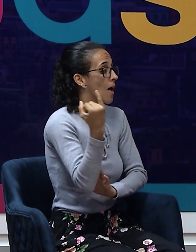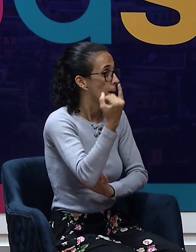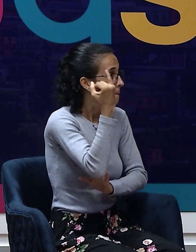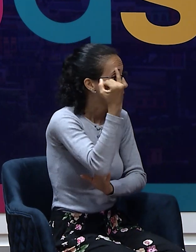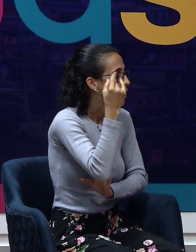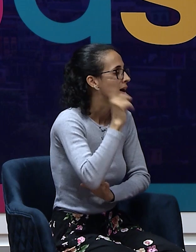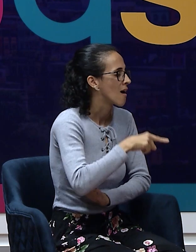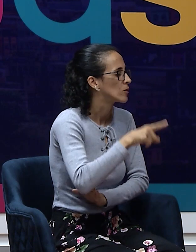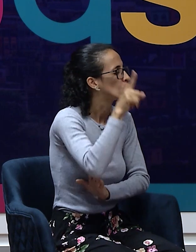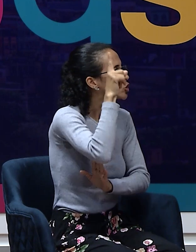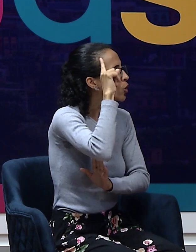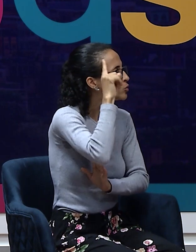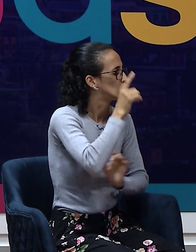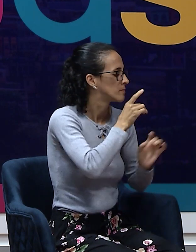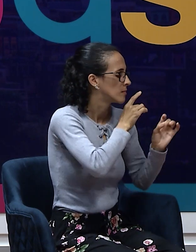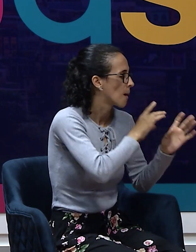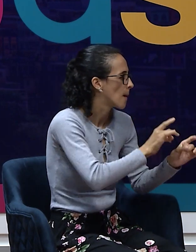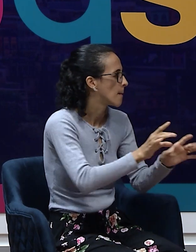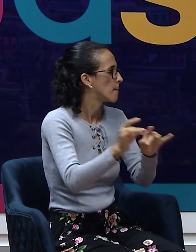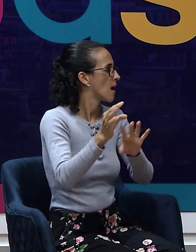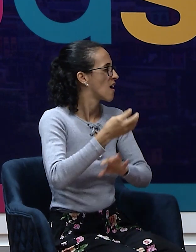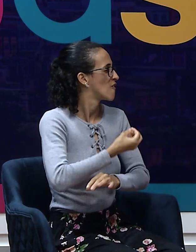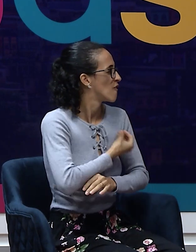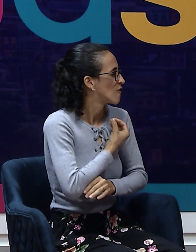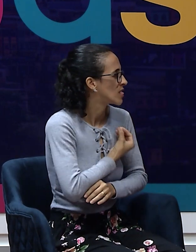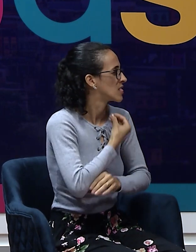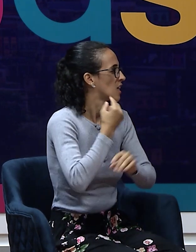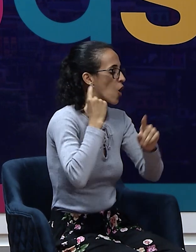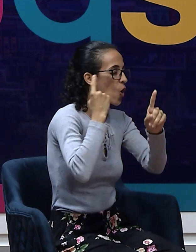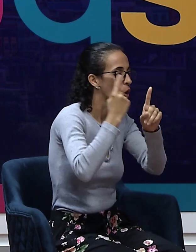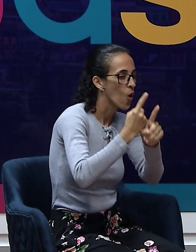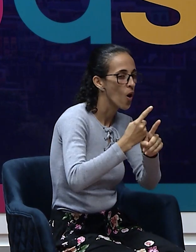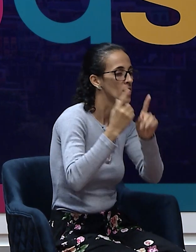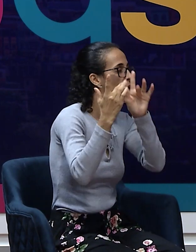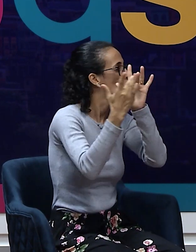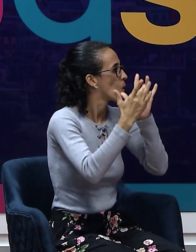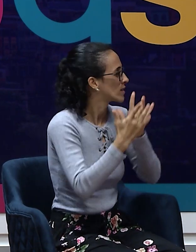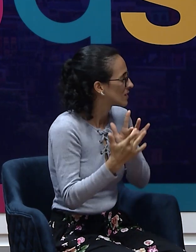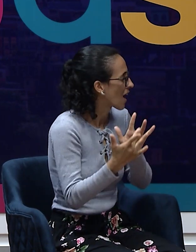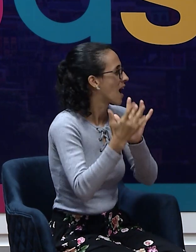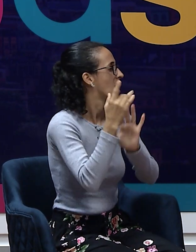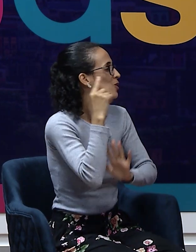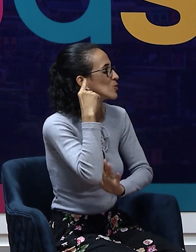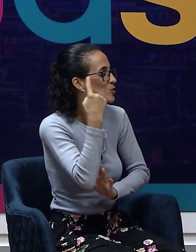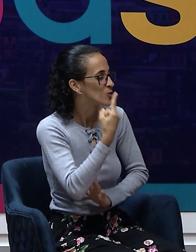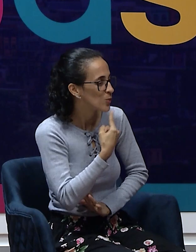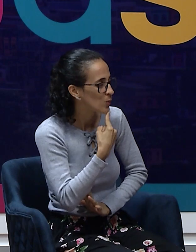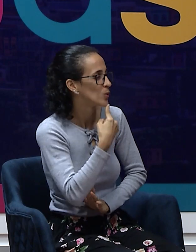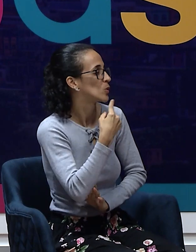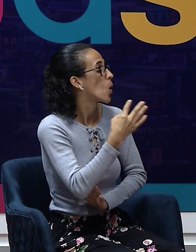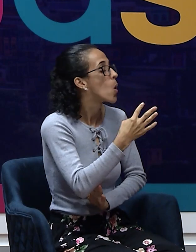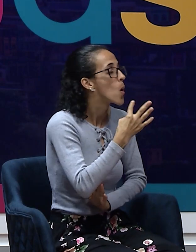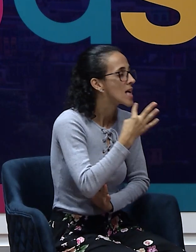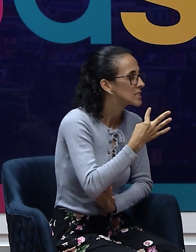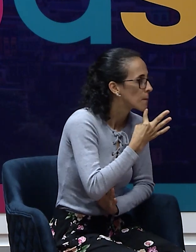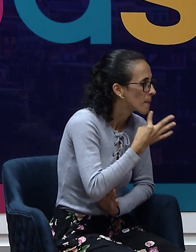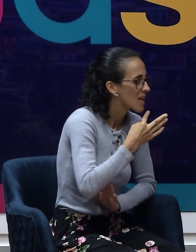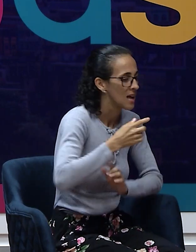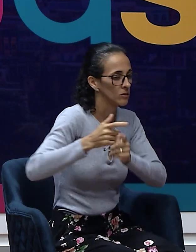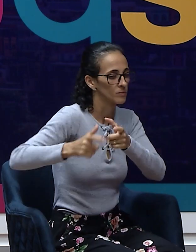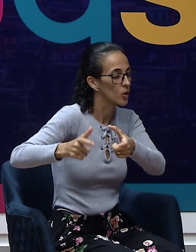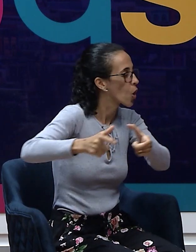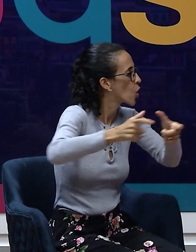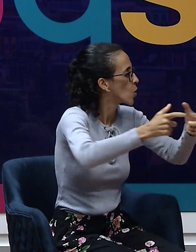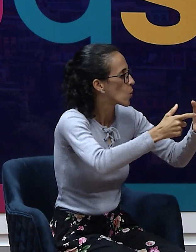fluente na nossa língua. É muito importante todos os dias ter essa relação, esse contato, esse encontro com a